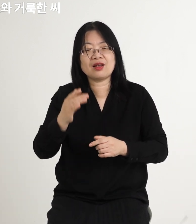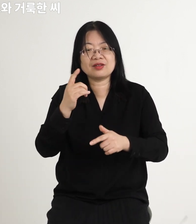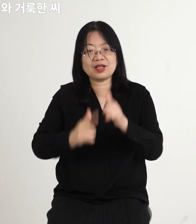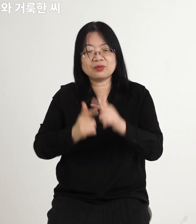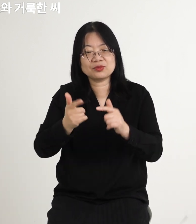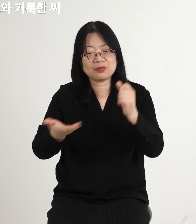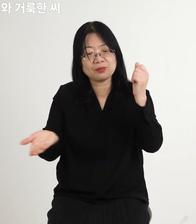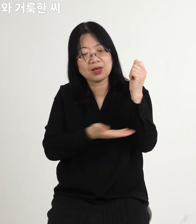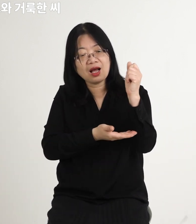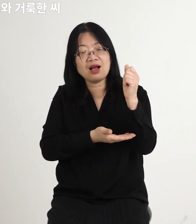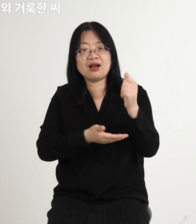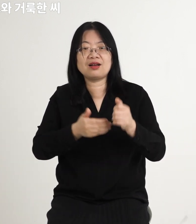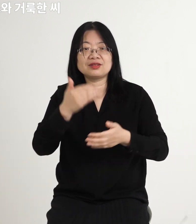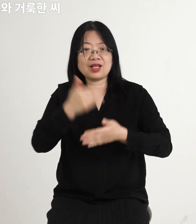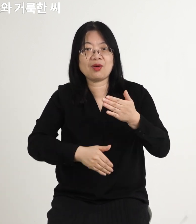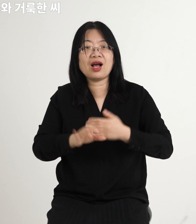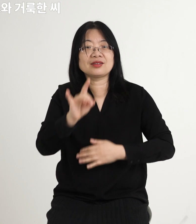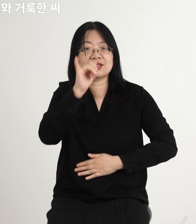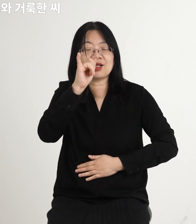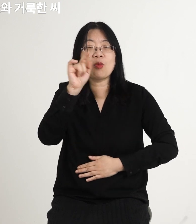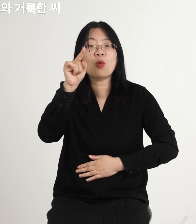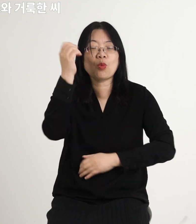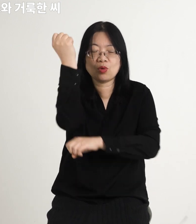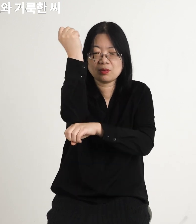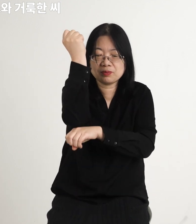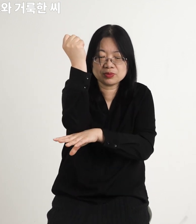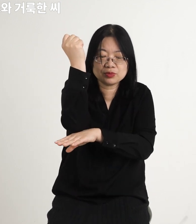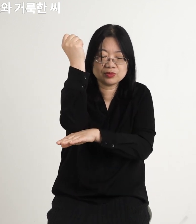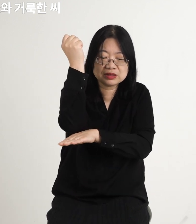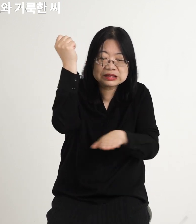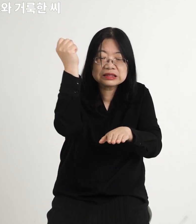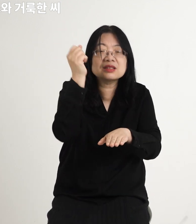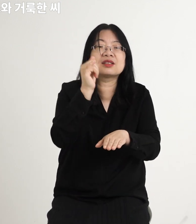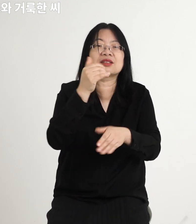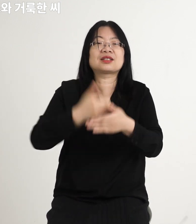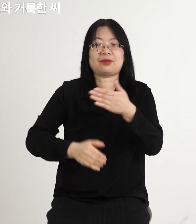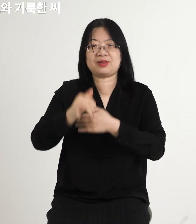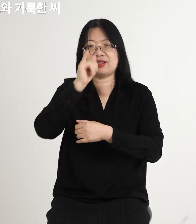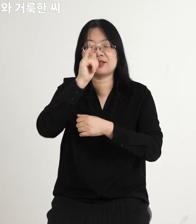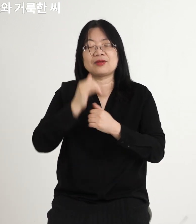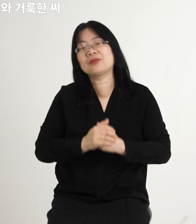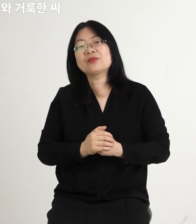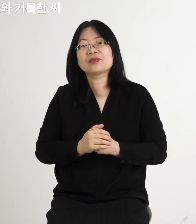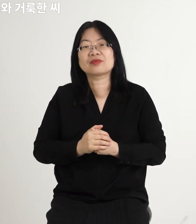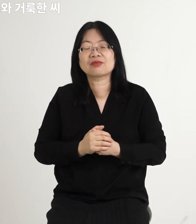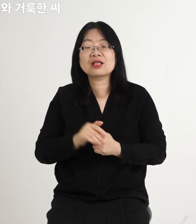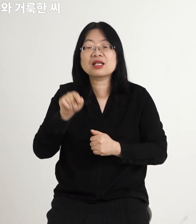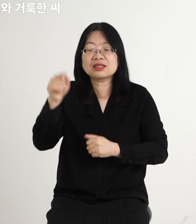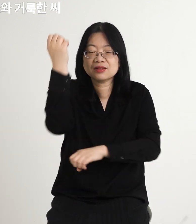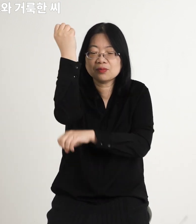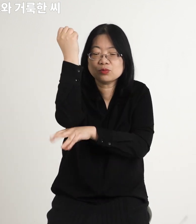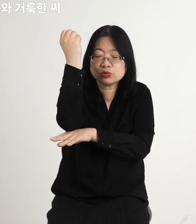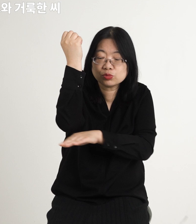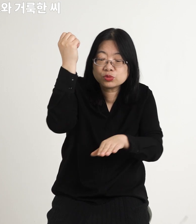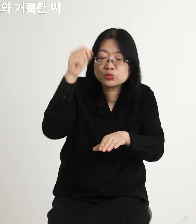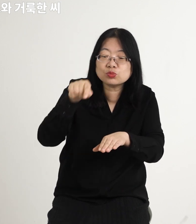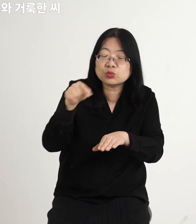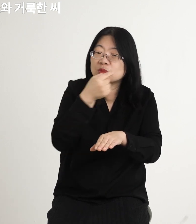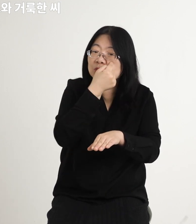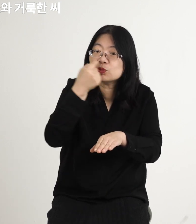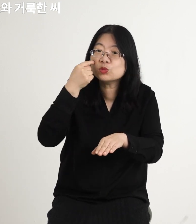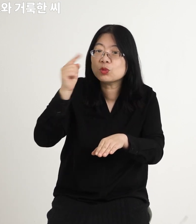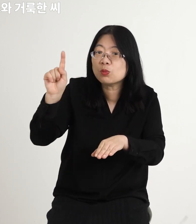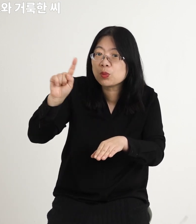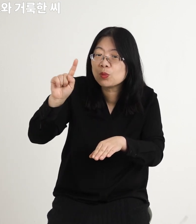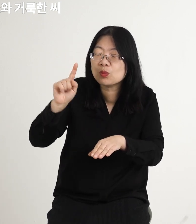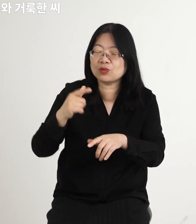남아요? 그렇죠. 그루터기가 남아요. 그런데 그루터기의 특징이 뭡니까? 그루터기, 우리